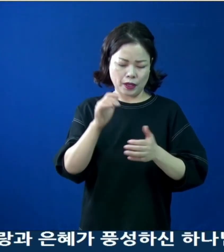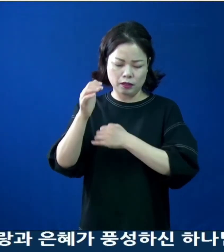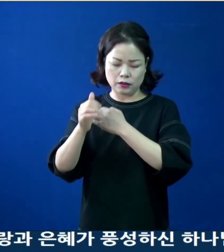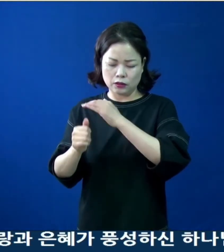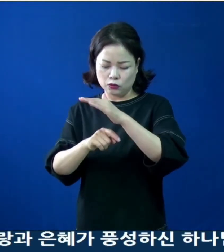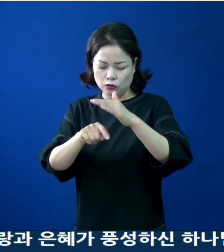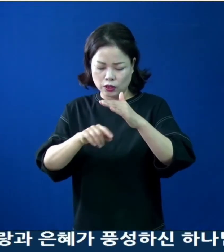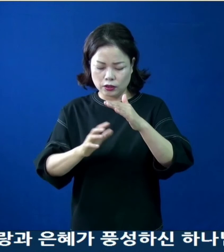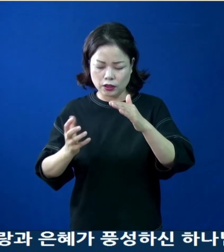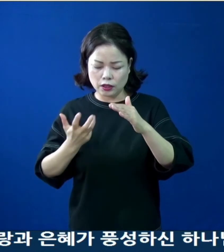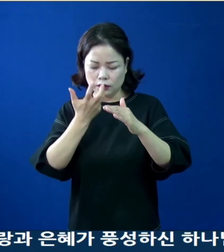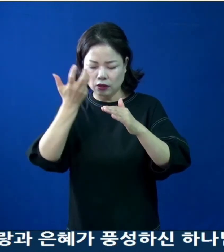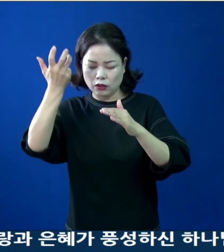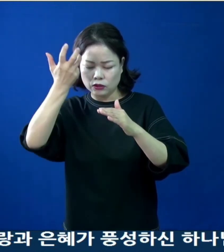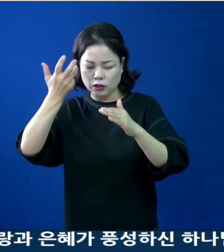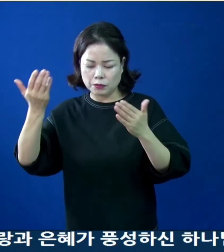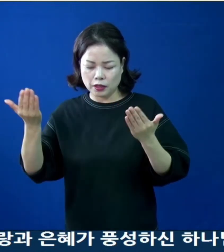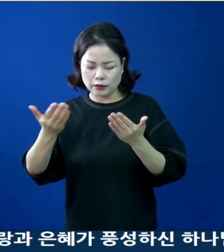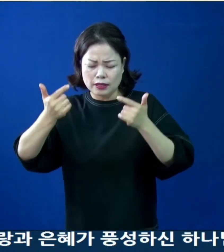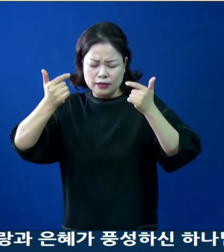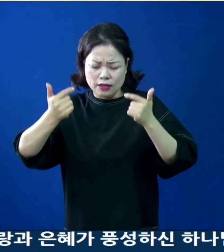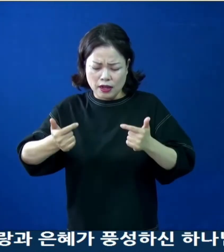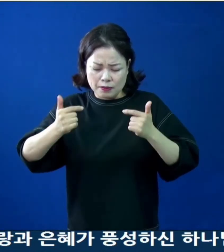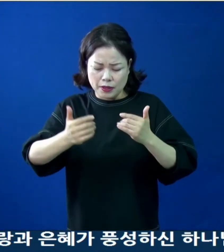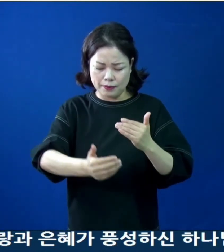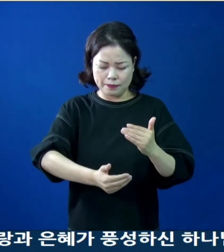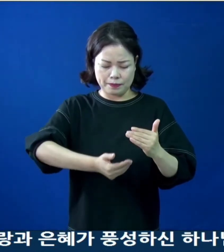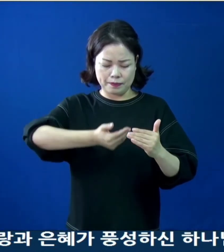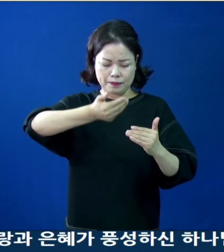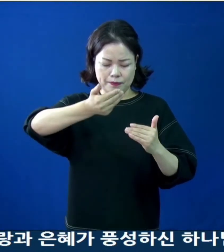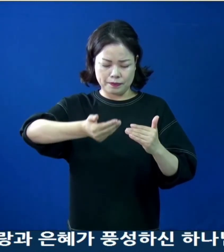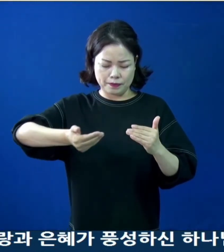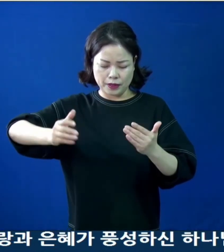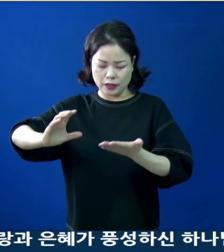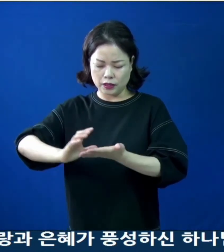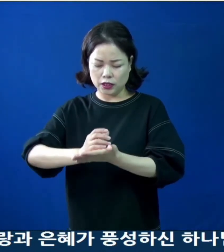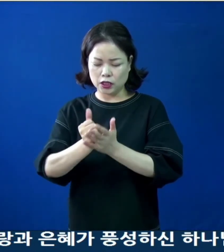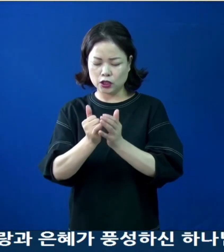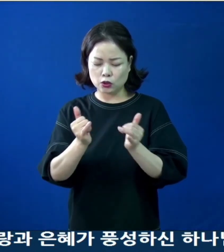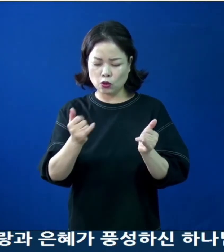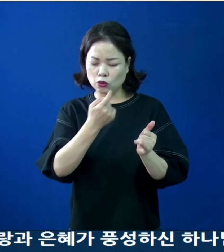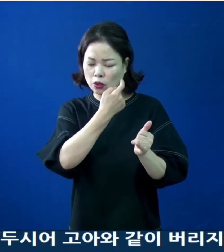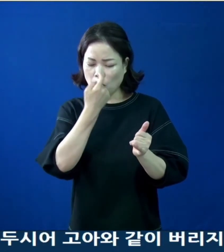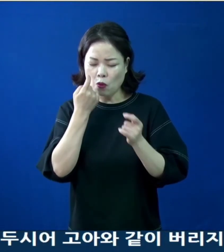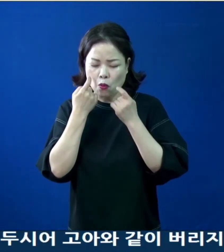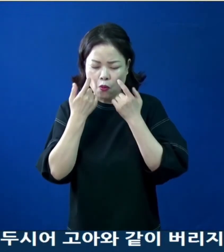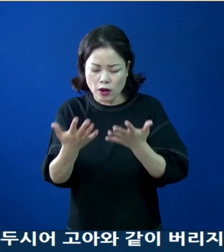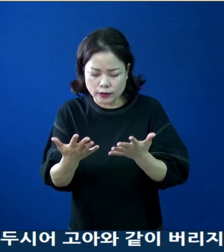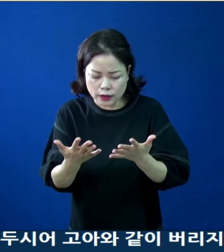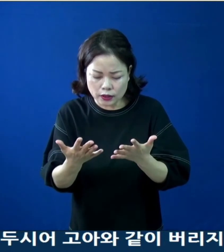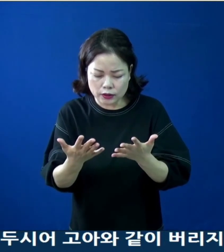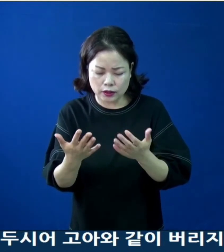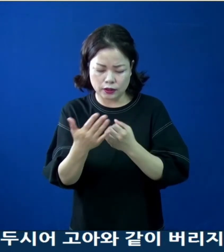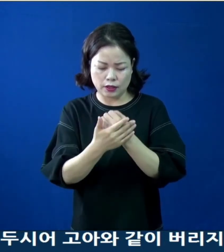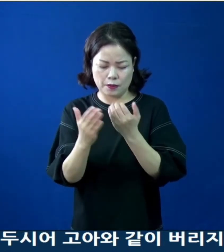우리 안에 성령의 역사가 날마다 넘침으로 그리스도인임을 확신할 수 있도록 은혜